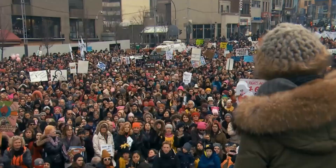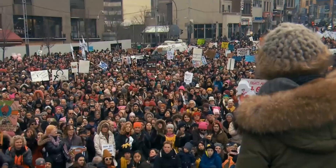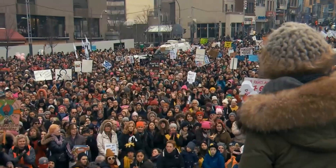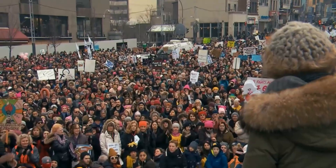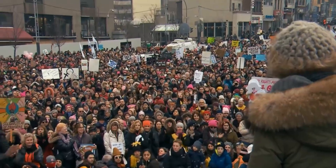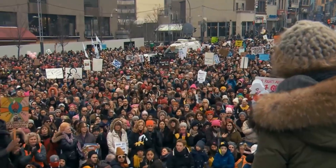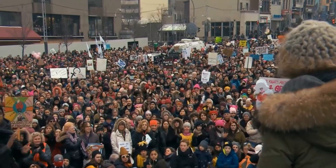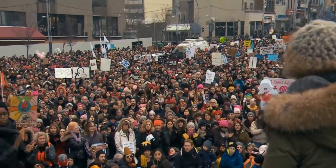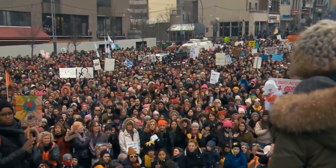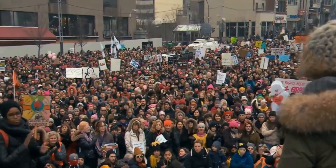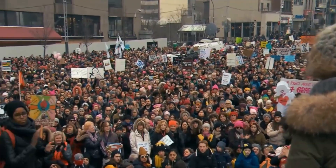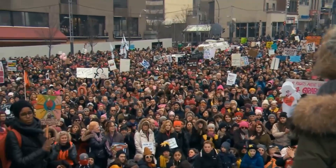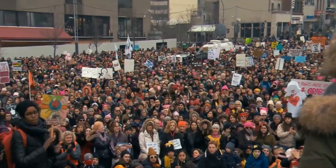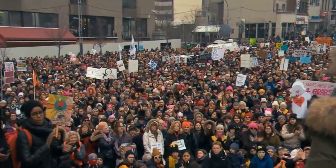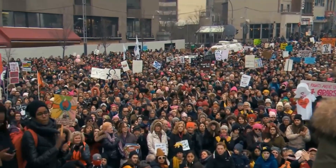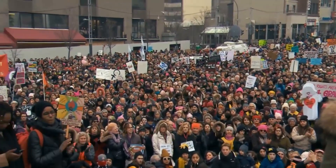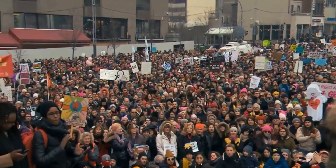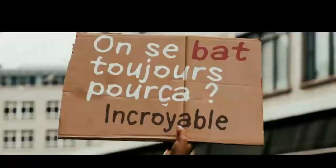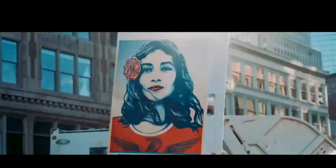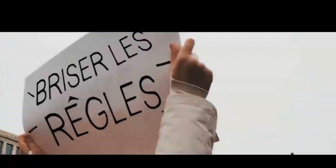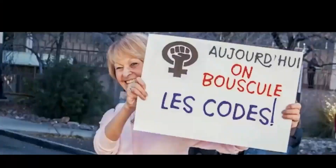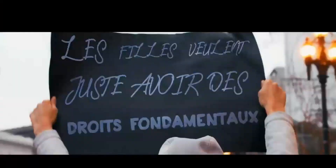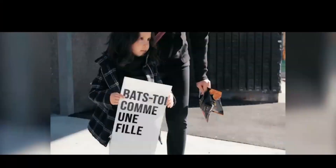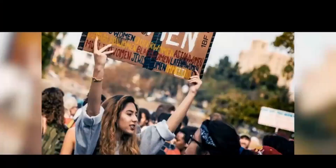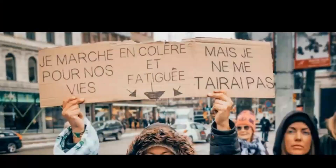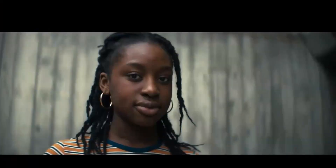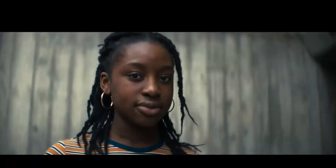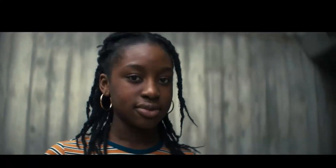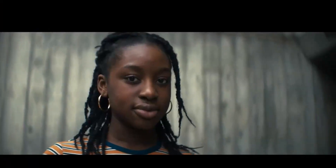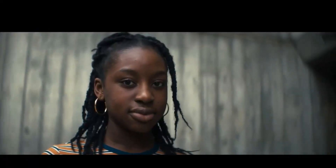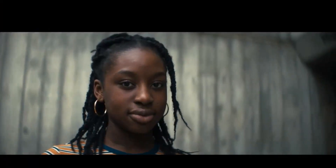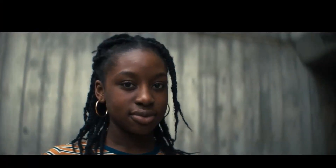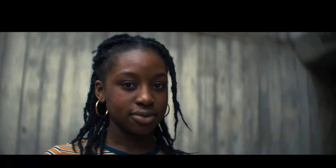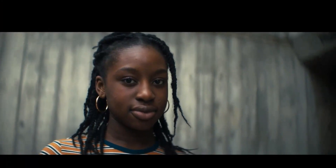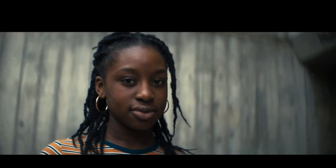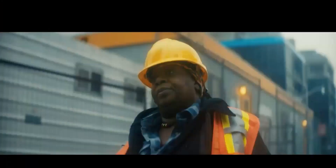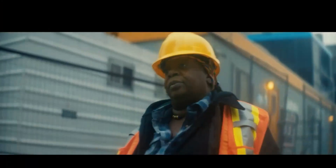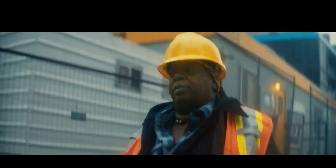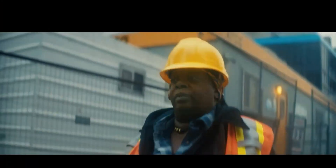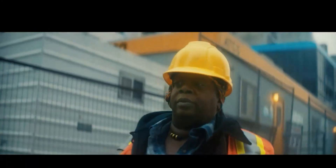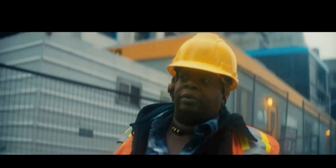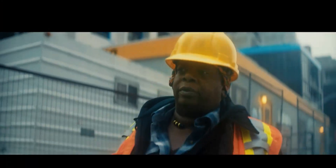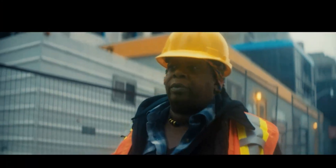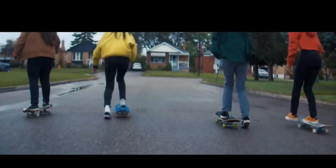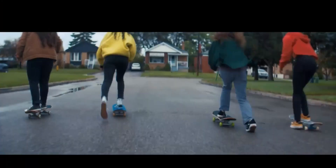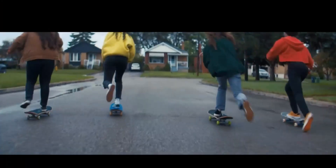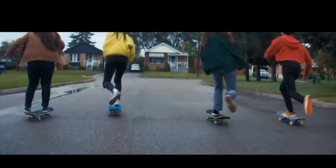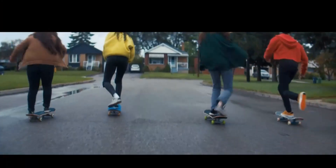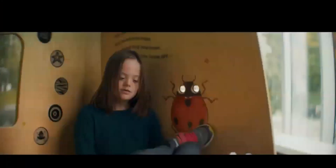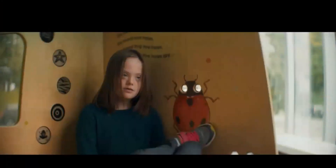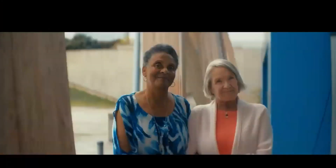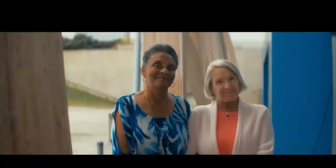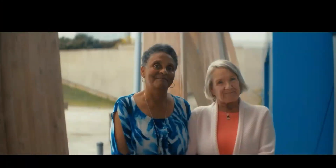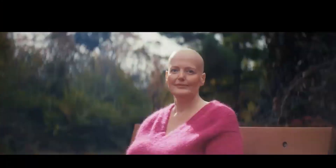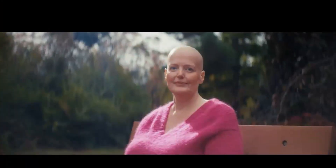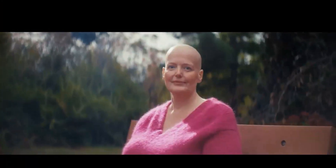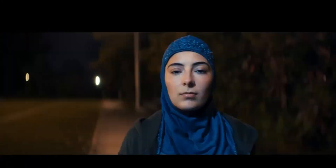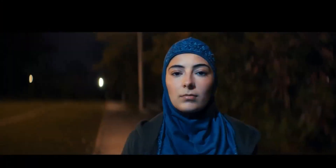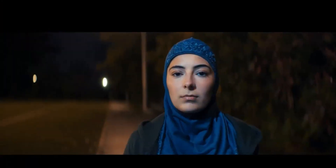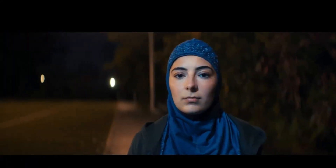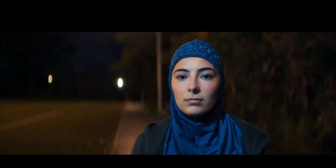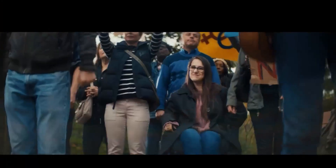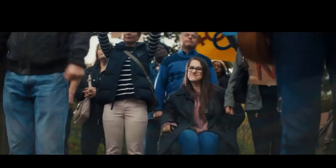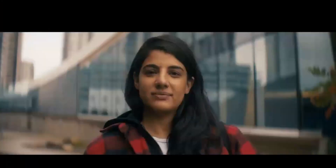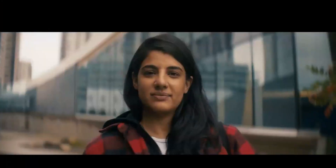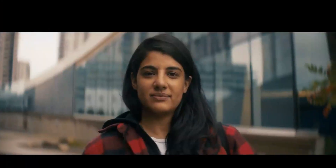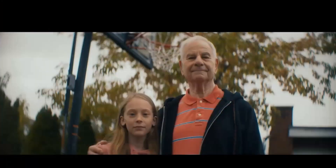milliers, des millions de nous, c'est fou. C'est ce qui nous pousse à nous tenir